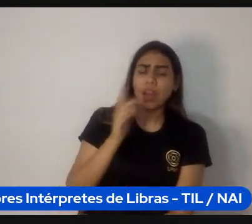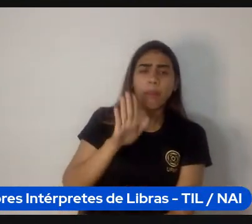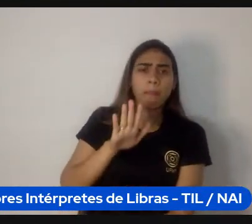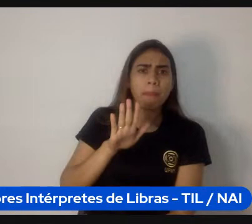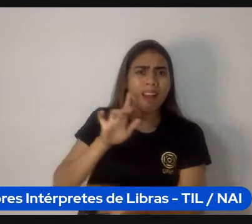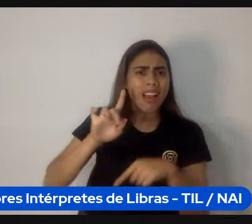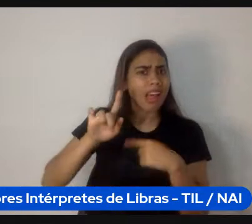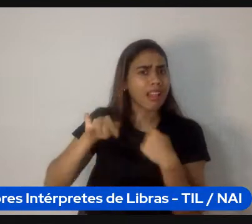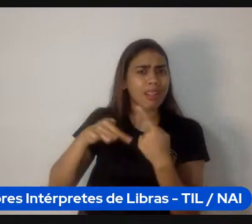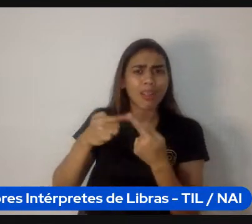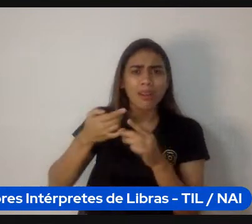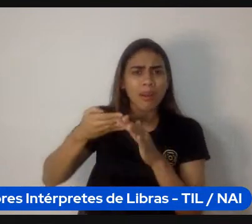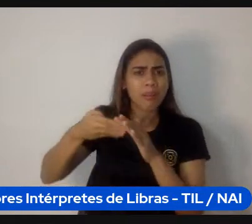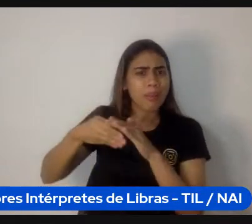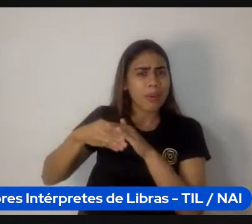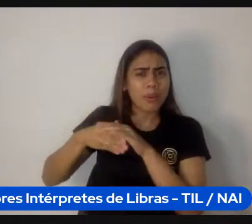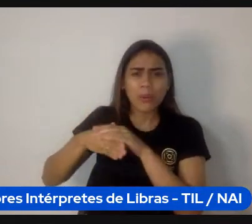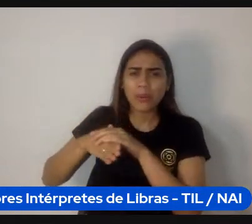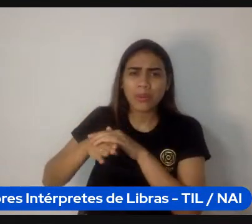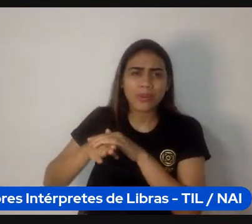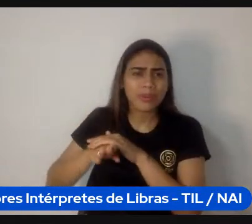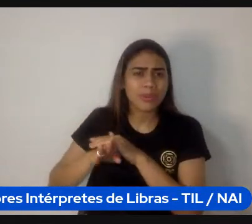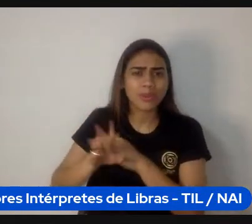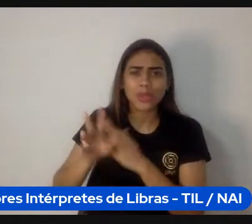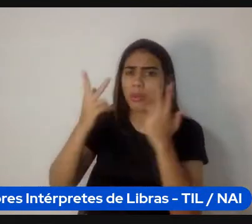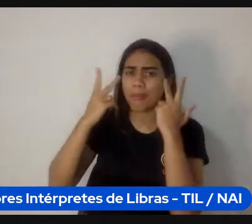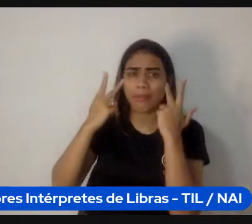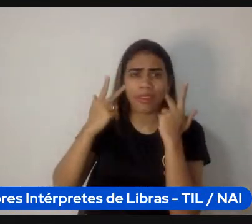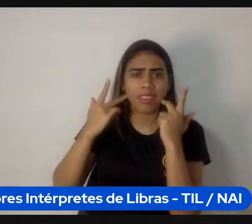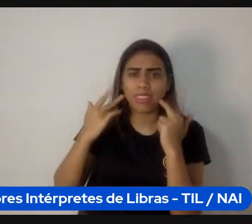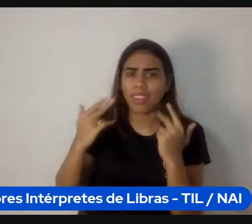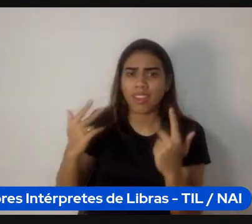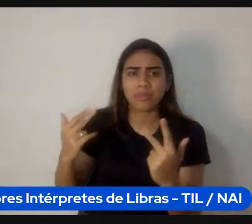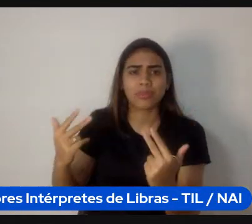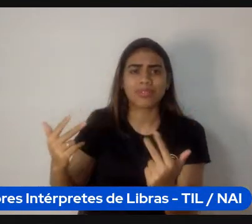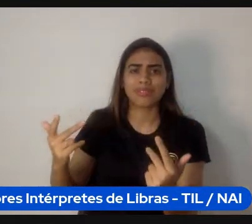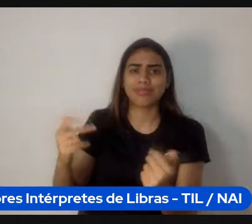das particularidades do outro, enfim.